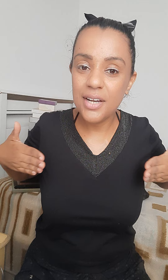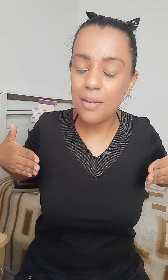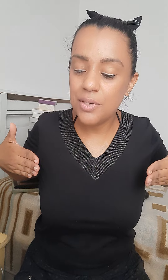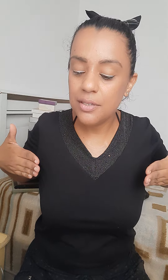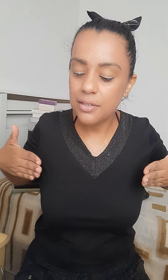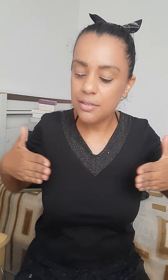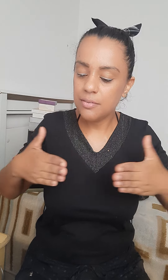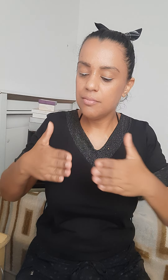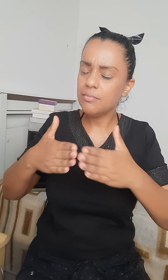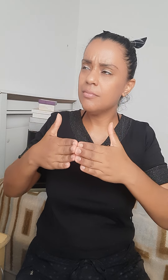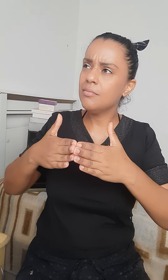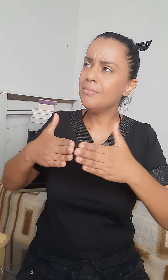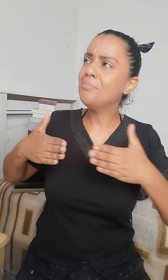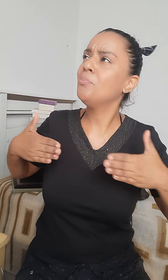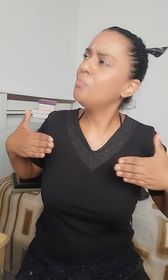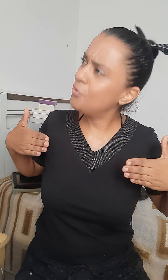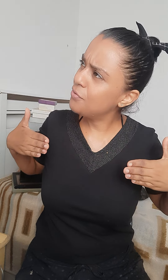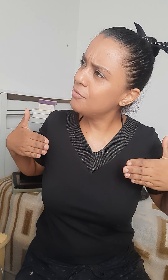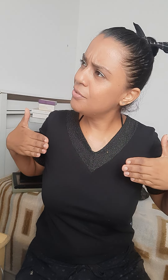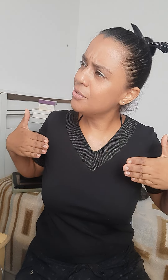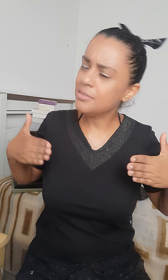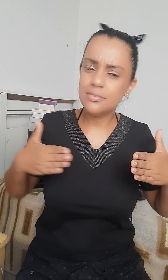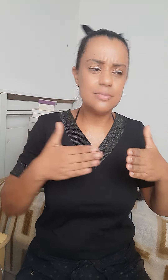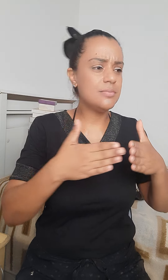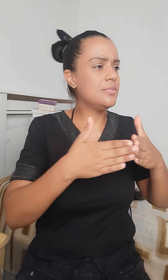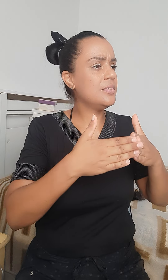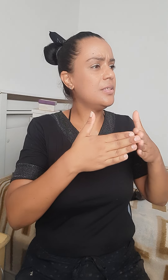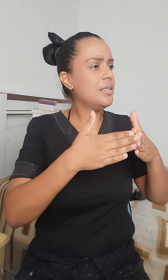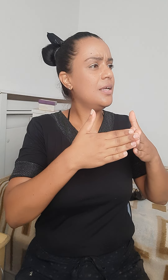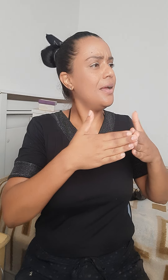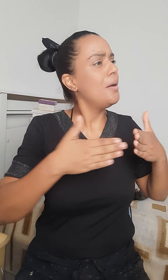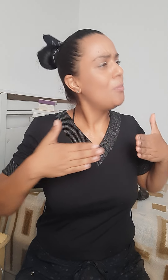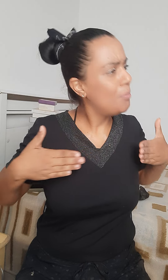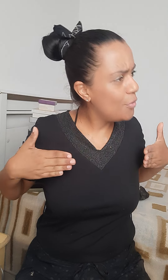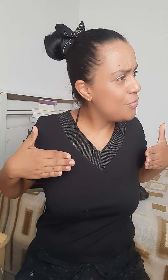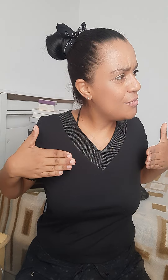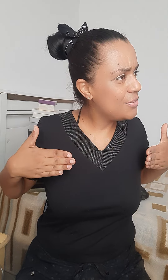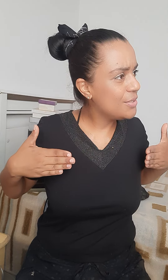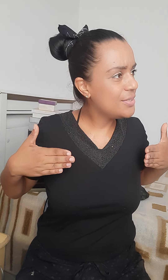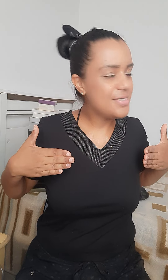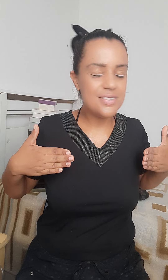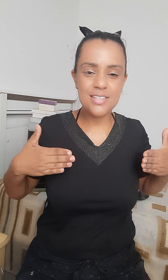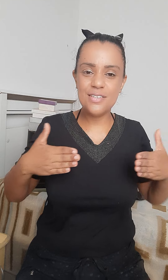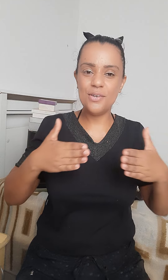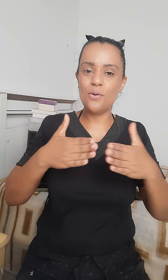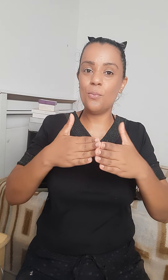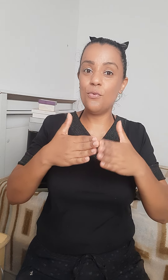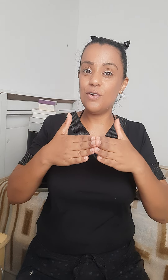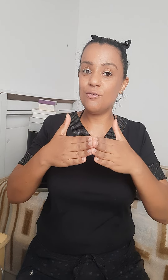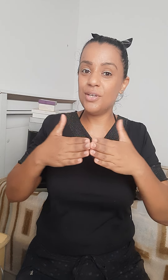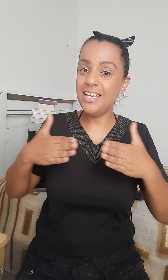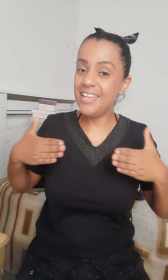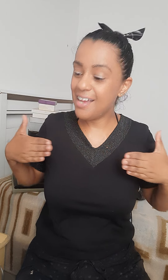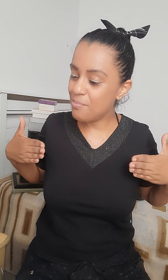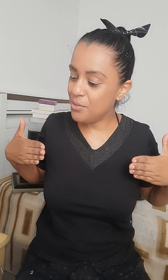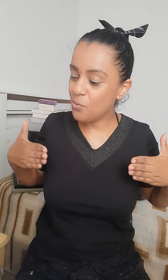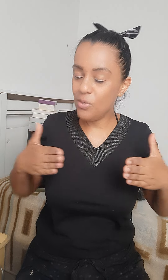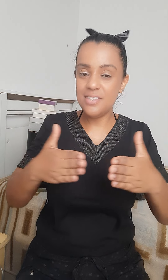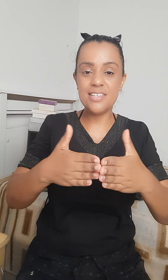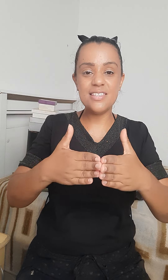abre. Por favor. Por favor. Vocês viram? O por favor ele abre. O com licença ele